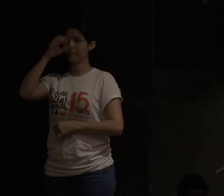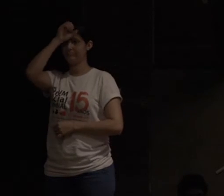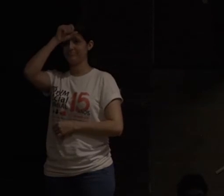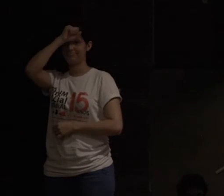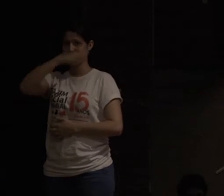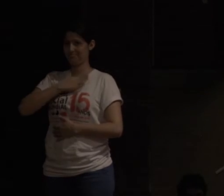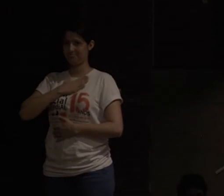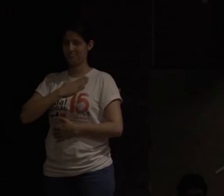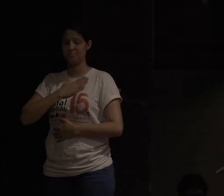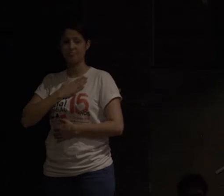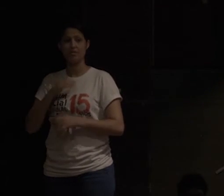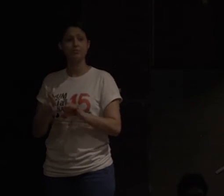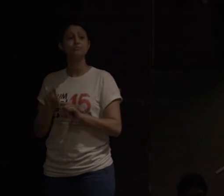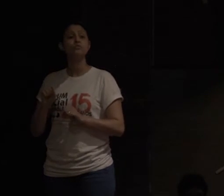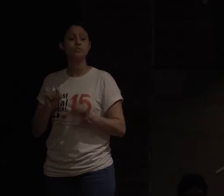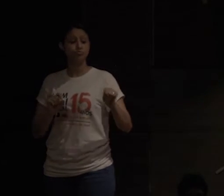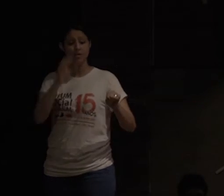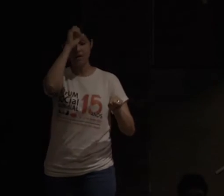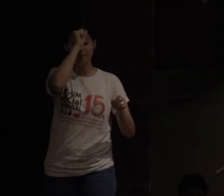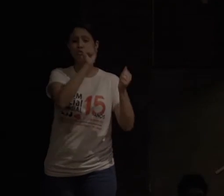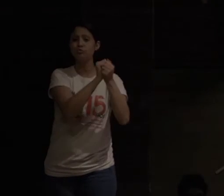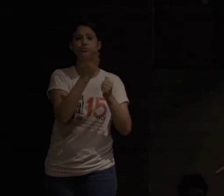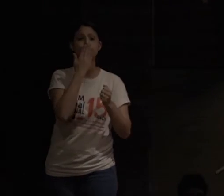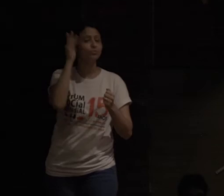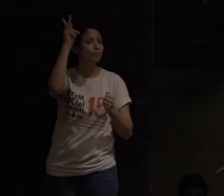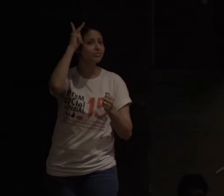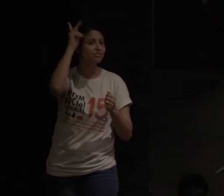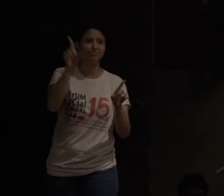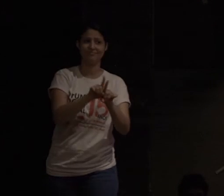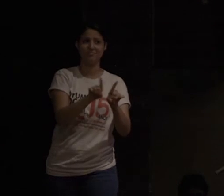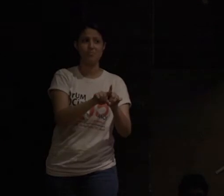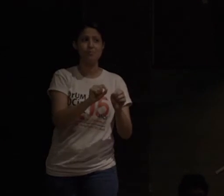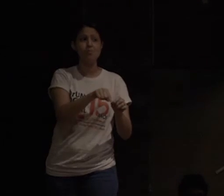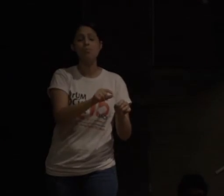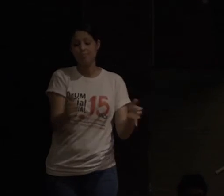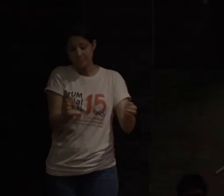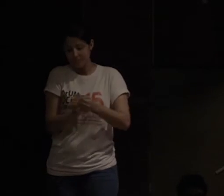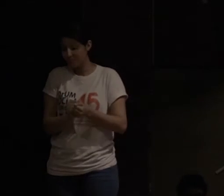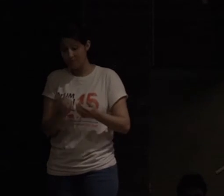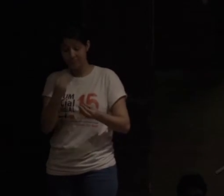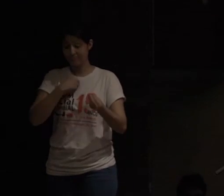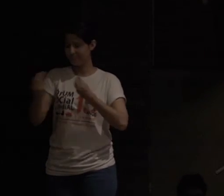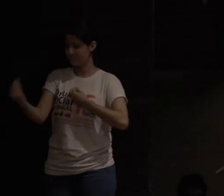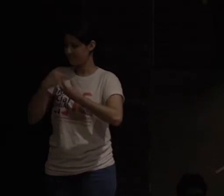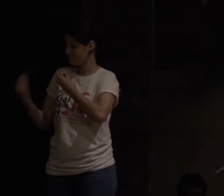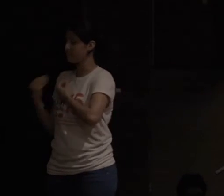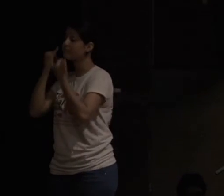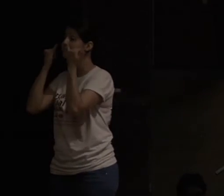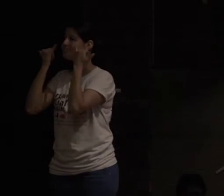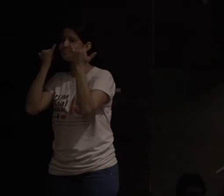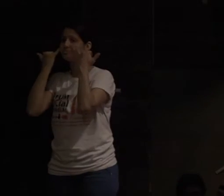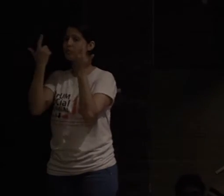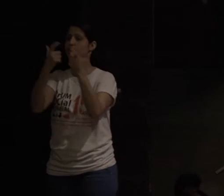as pessoas da economia solidária, o que eu aprendi nas comunidades indígenas deste continente. A ideia da reciprocidade, a ideia de que